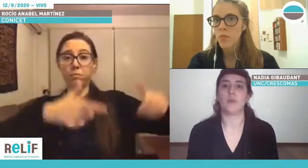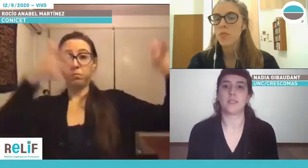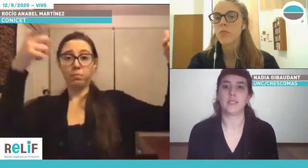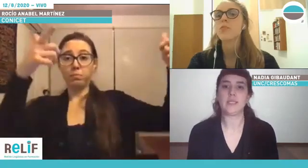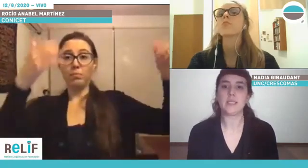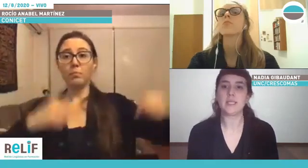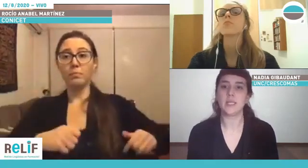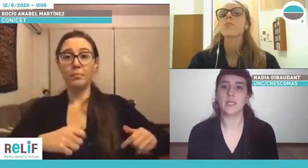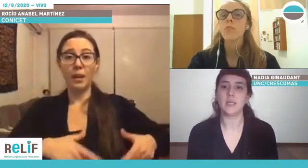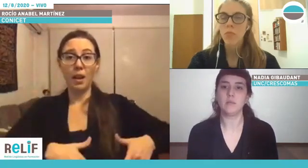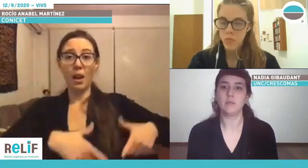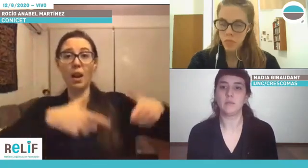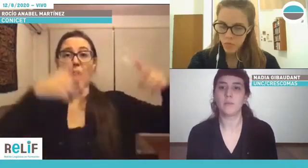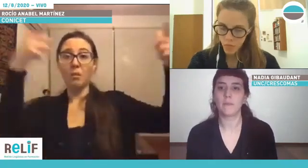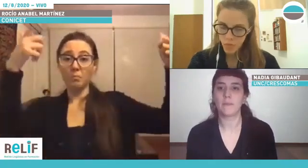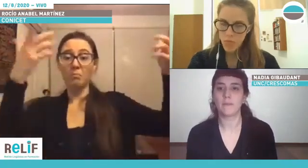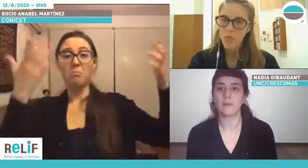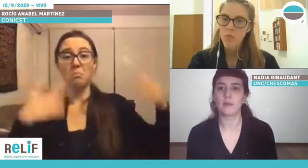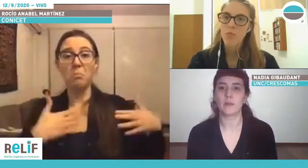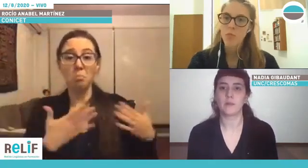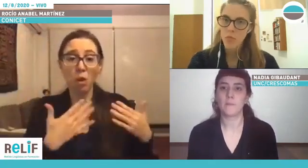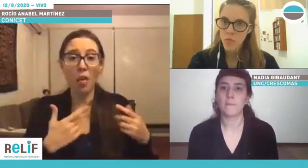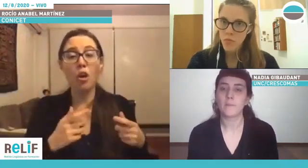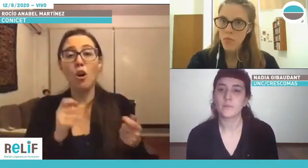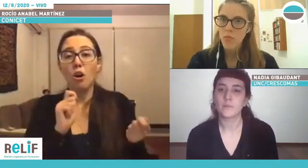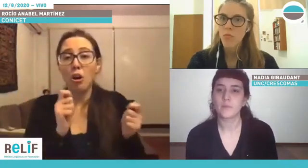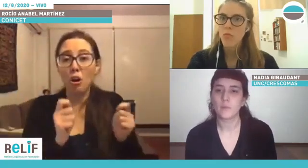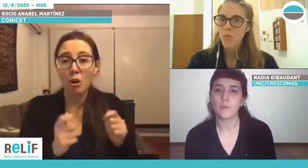árbol, puedo hacer esta seña,